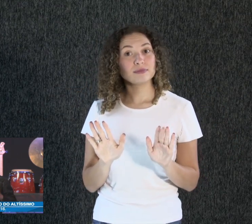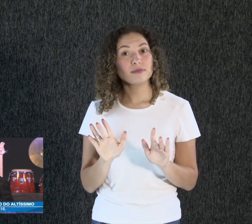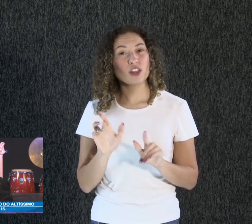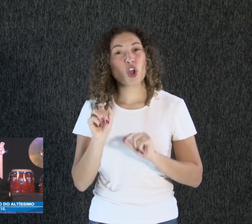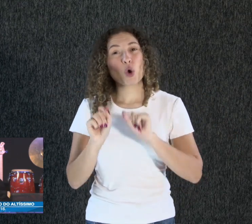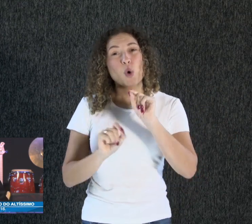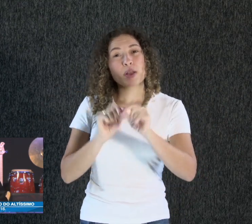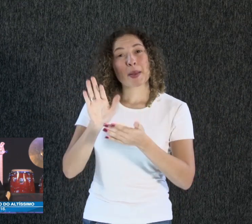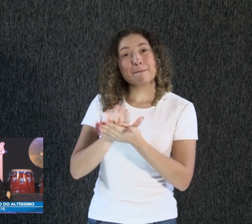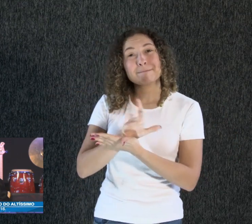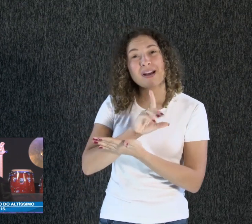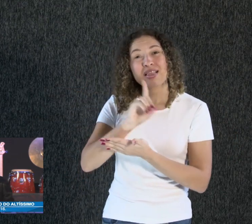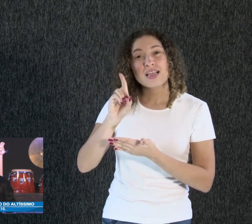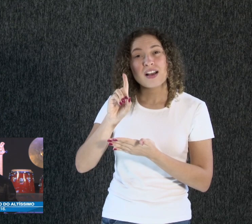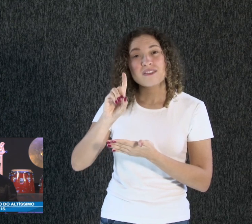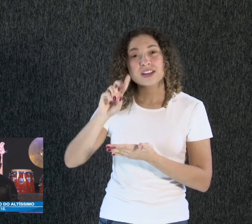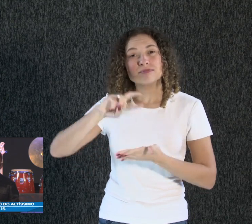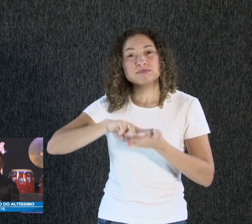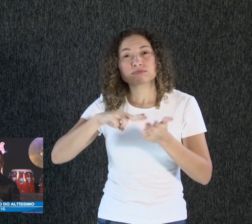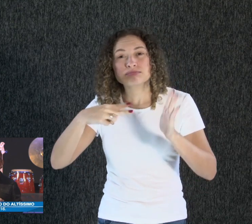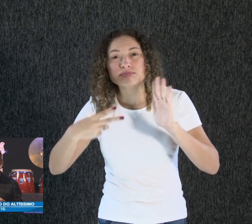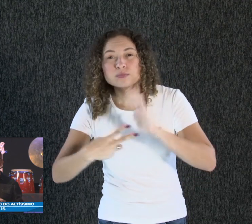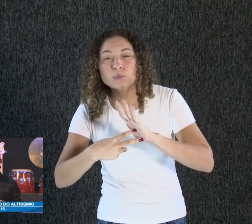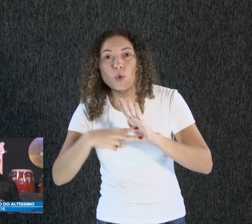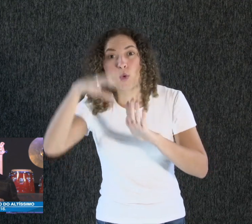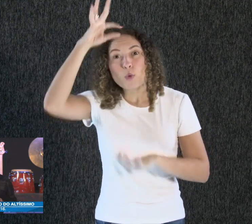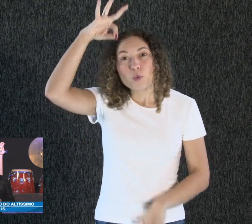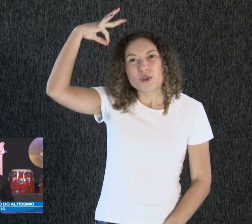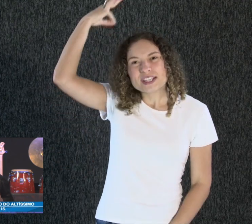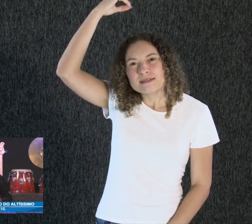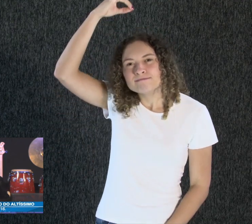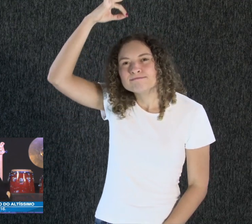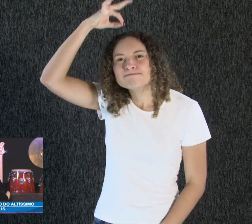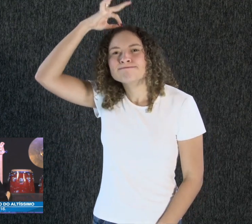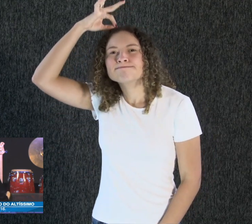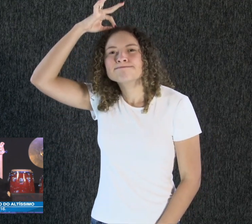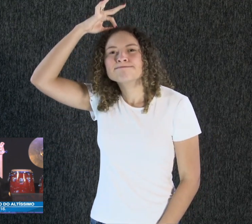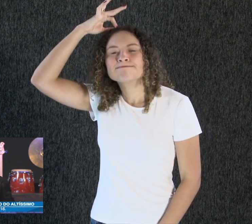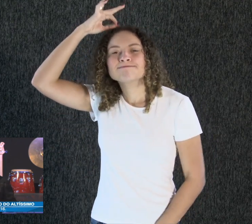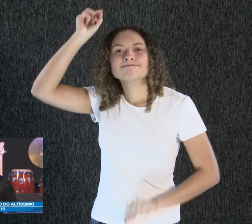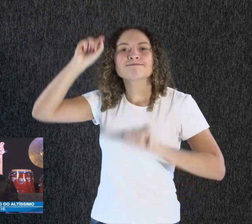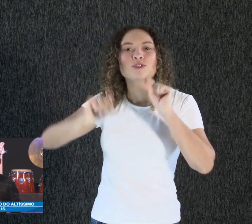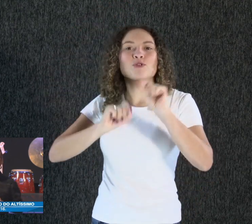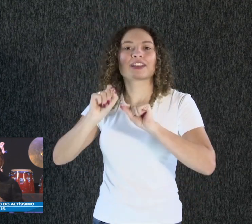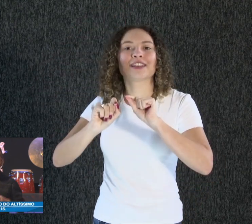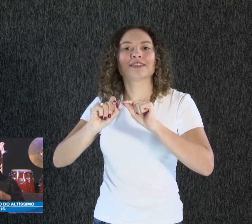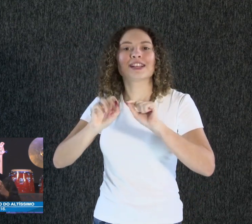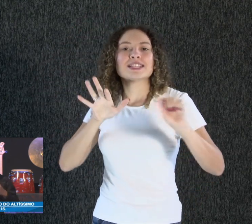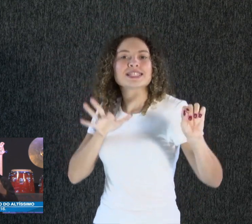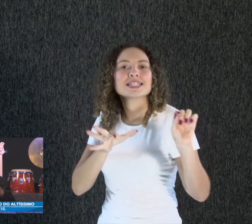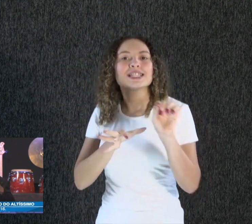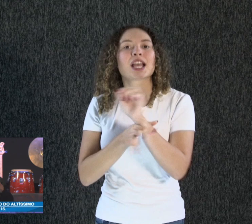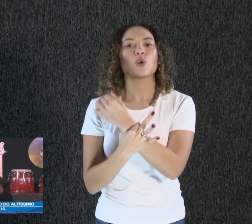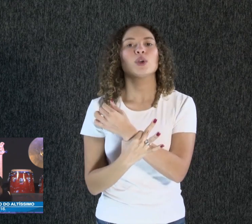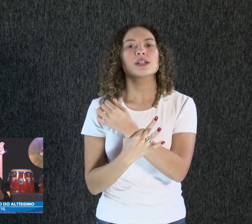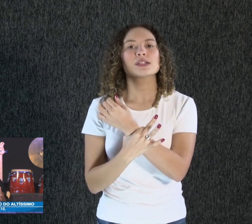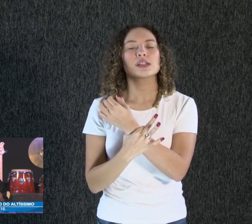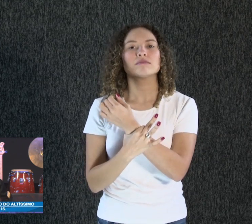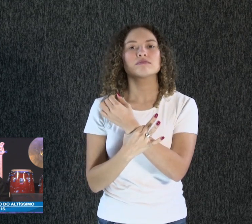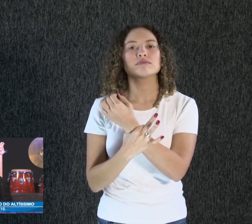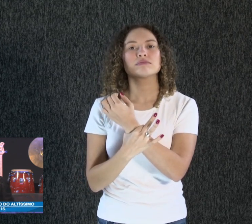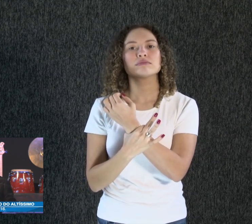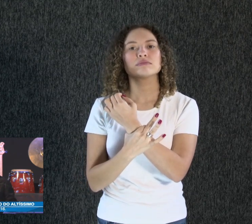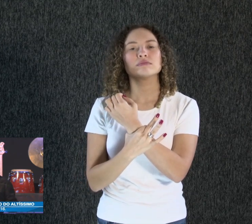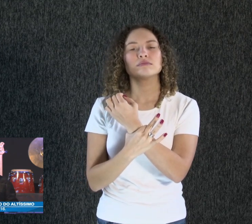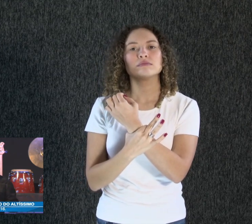Agora, qual é a palavra que traduz o espírito deste salmo? A palavra é